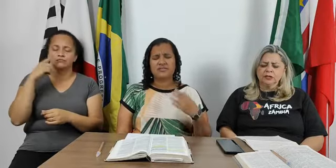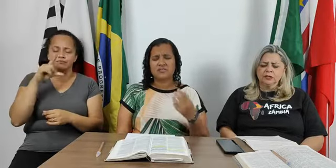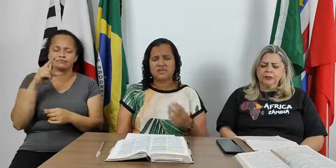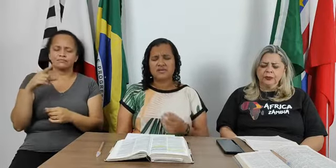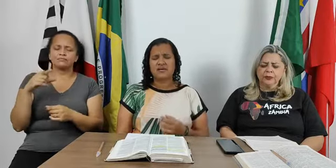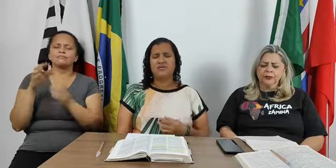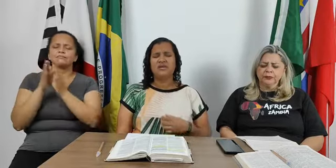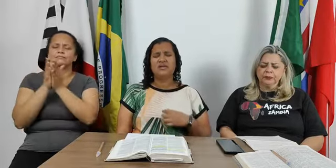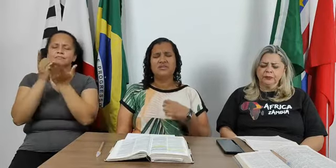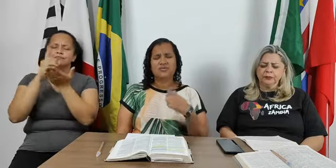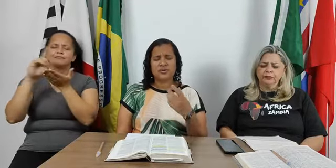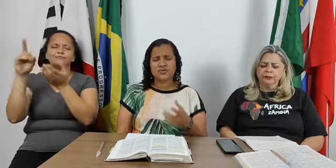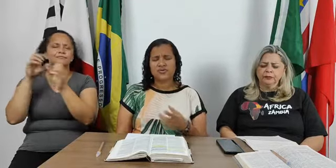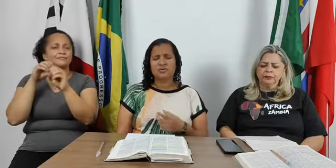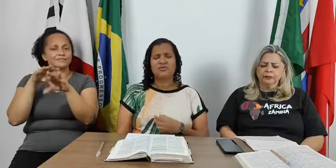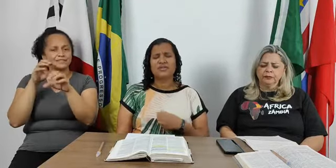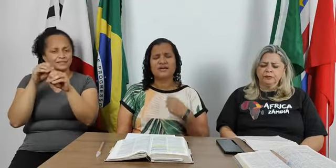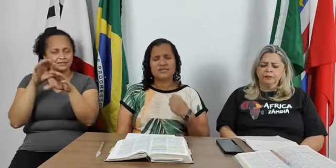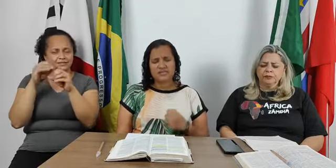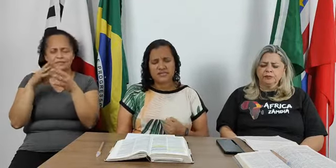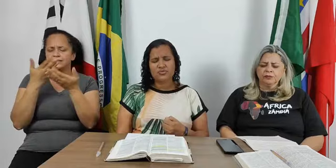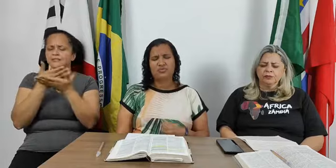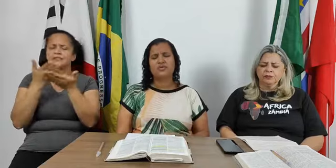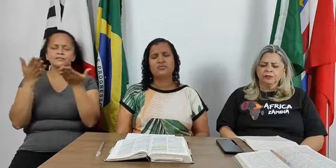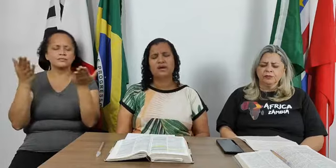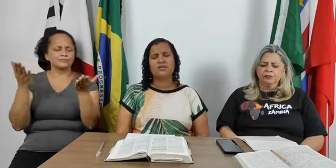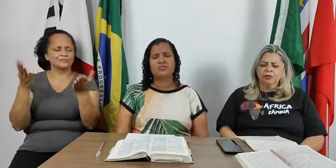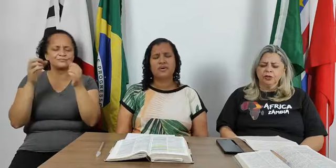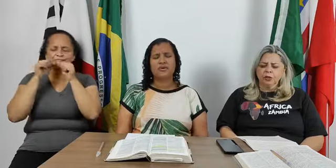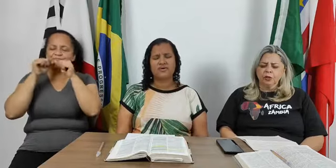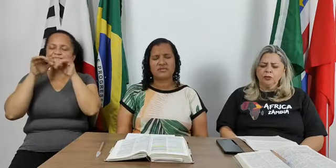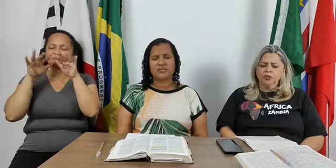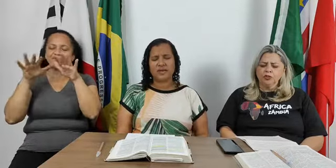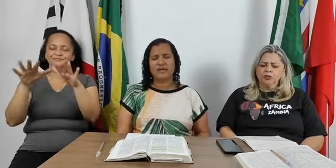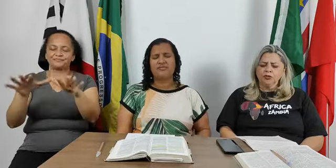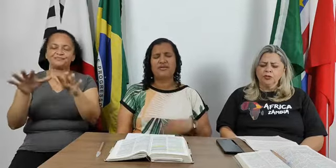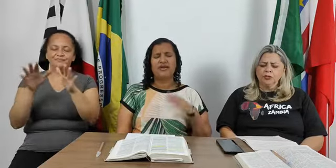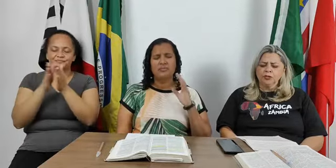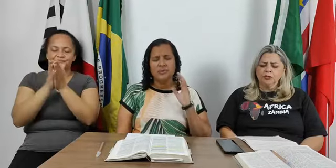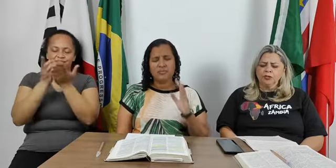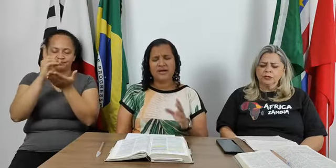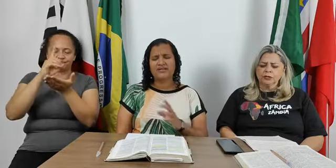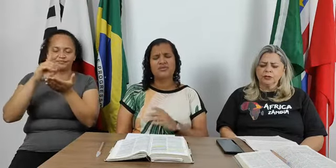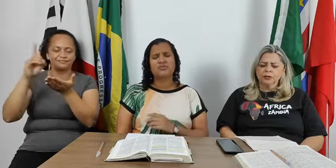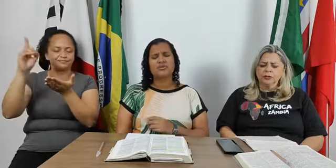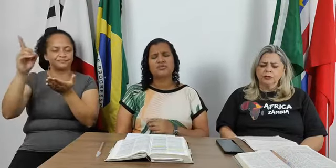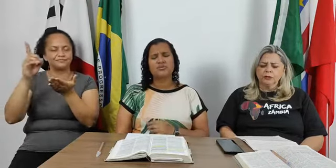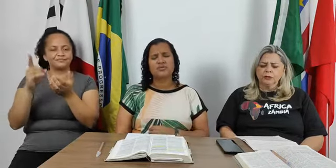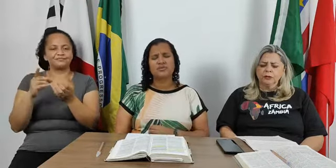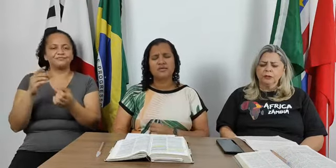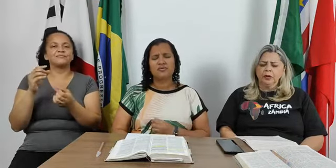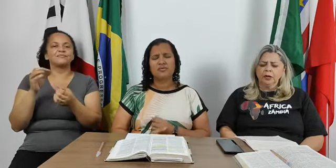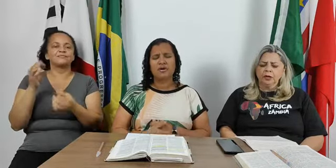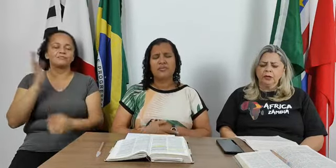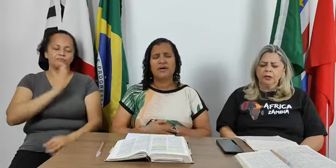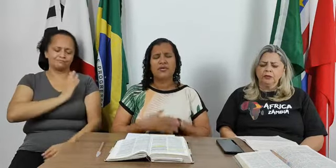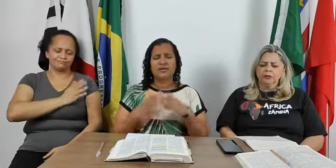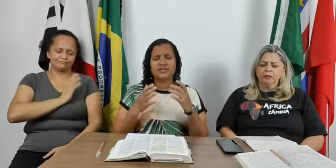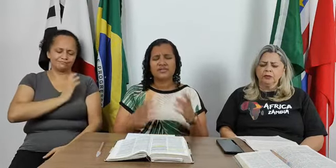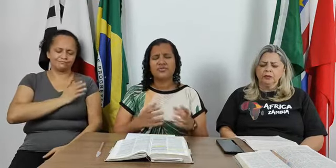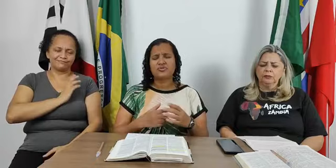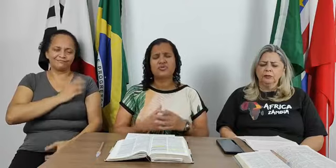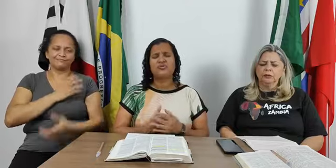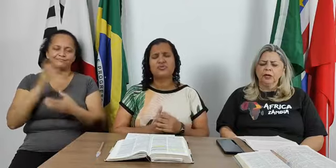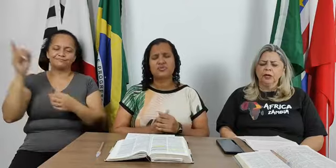essa transmissão e que os nossos irmãos em casa sejam abençoados, Pai, com esta palavra. Prepare esses corações, Senhor, para